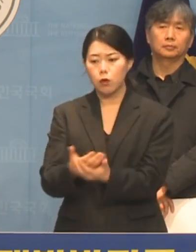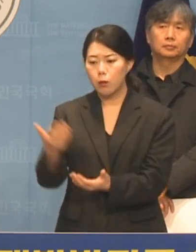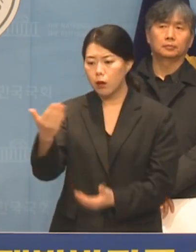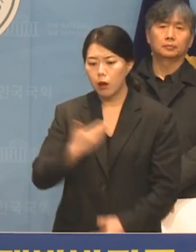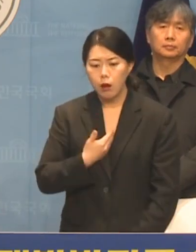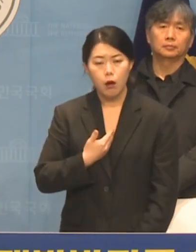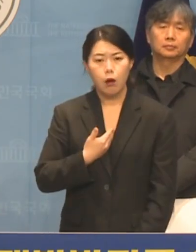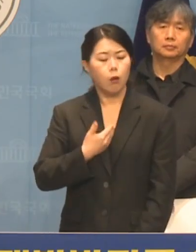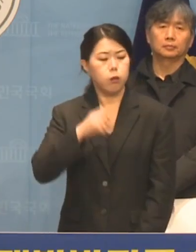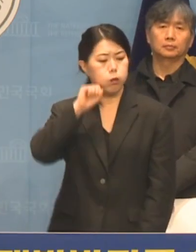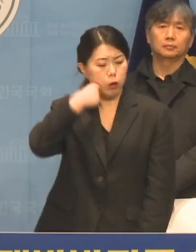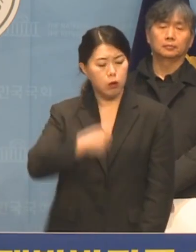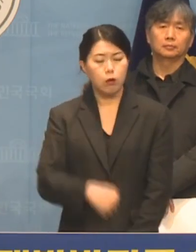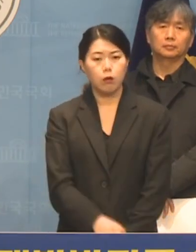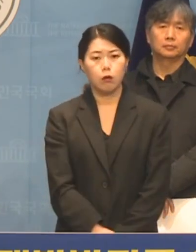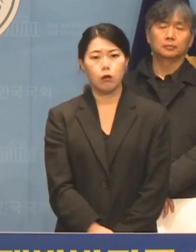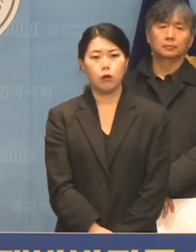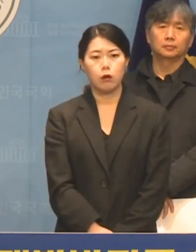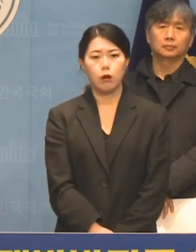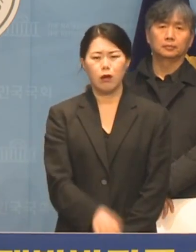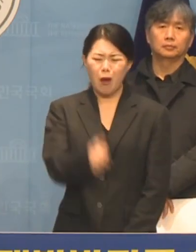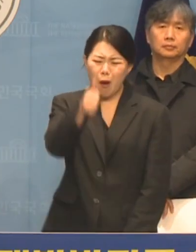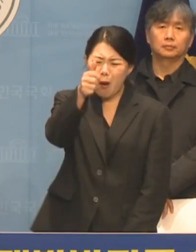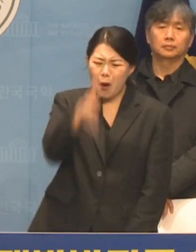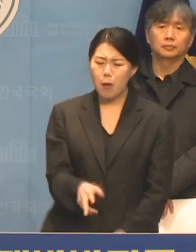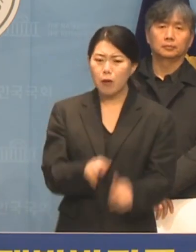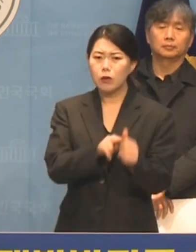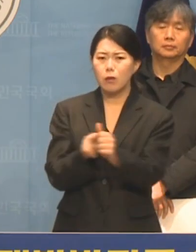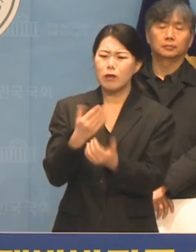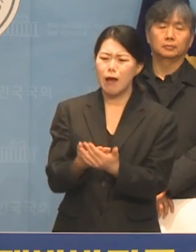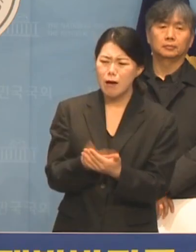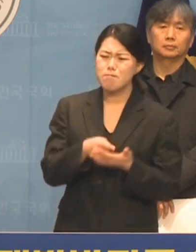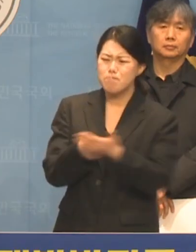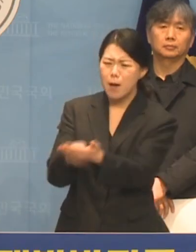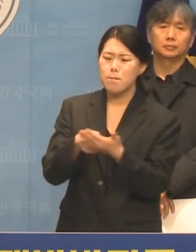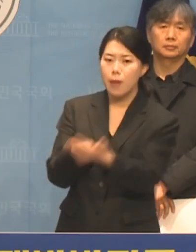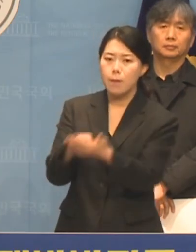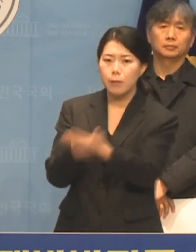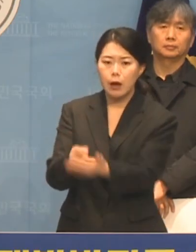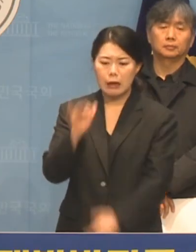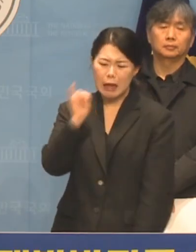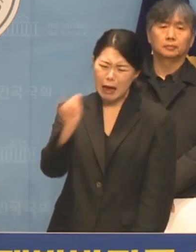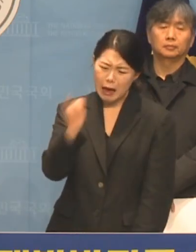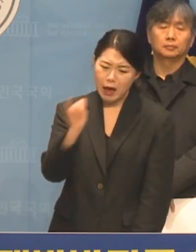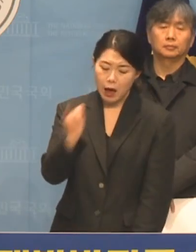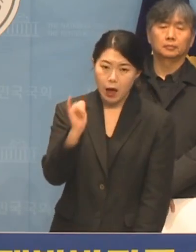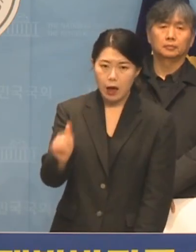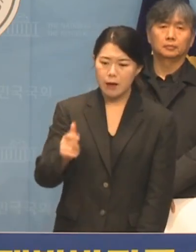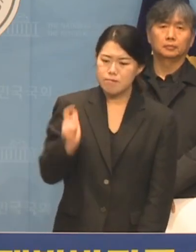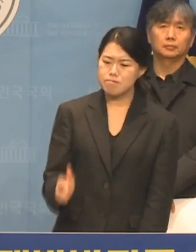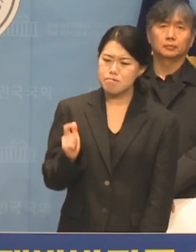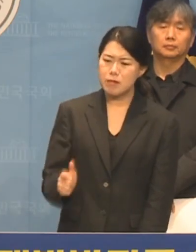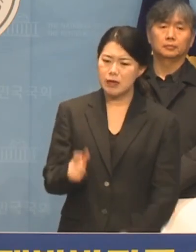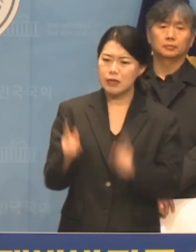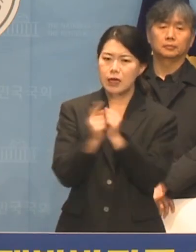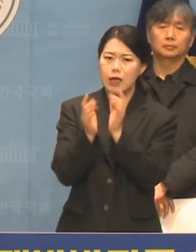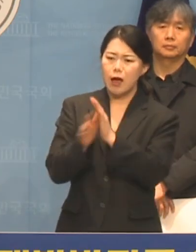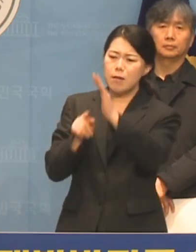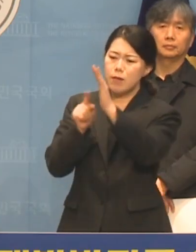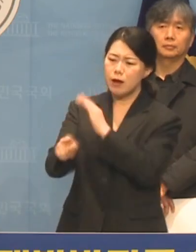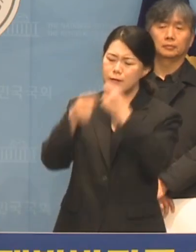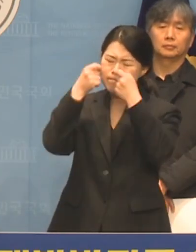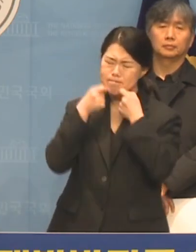정말 어려웠습니다. 수십 번 정보공개 청구를 하고 기관에 전화를 걸고 직접 찾아가 울며